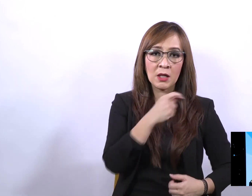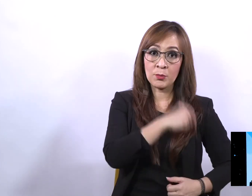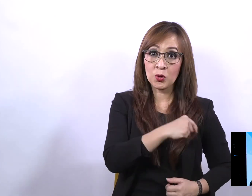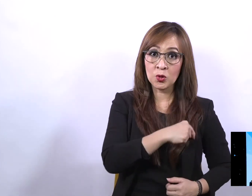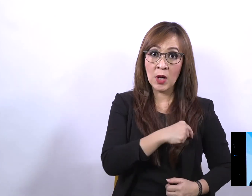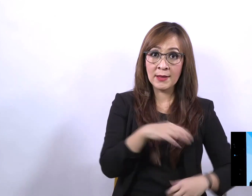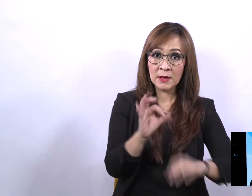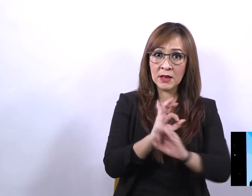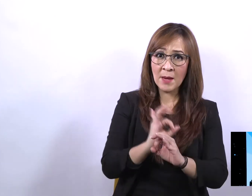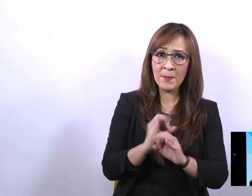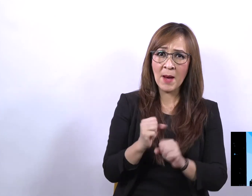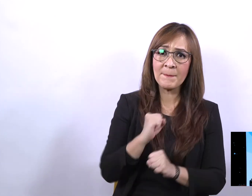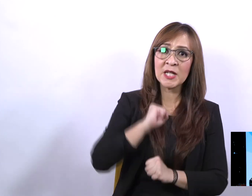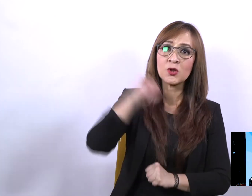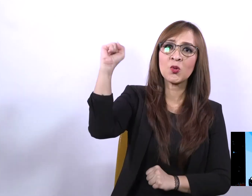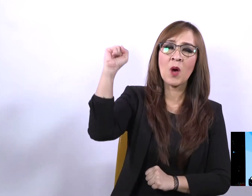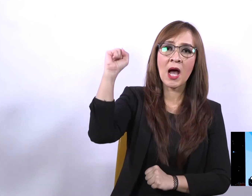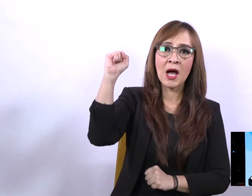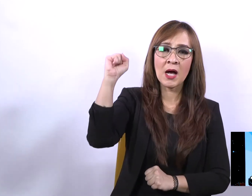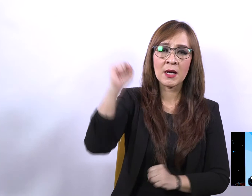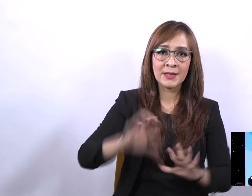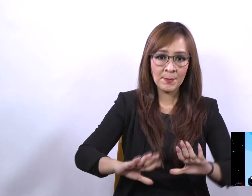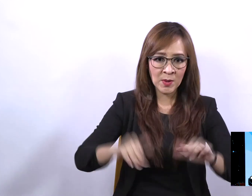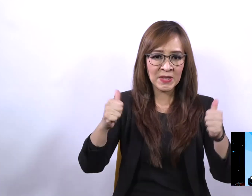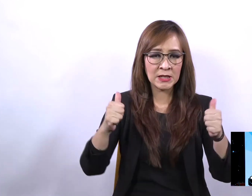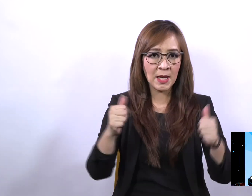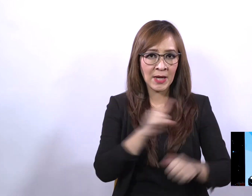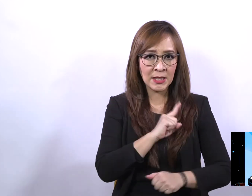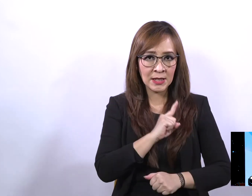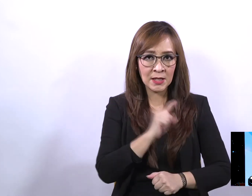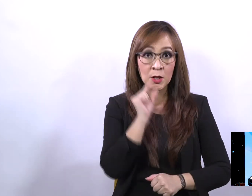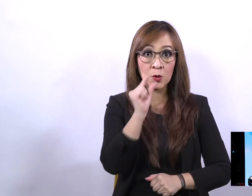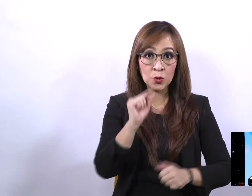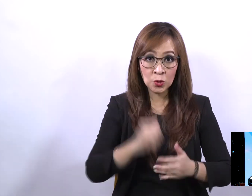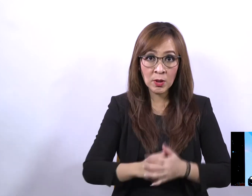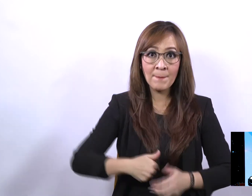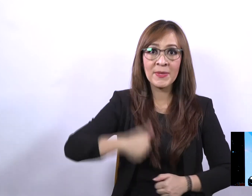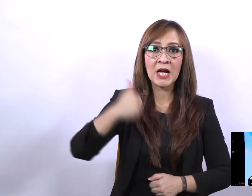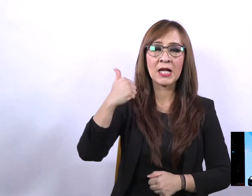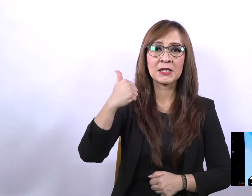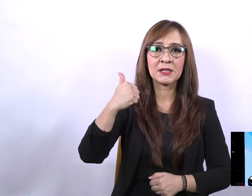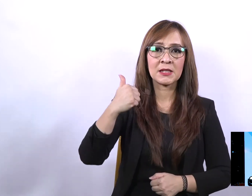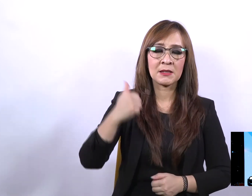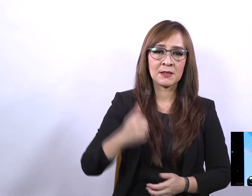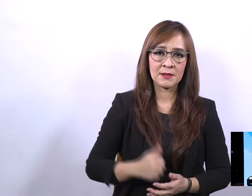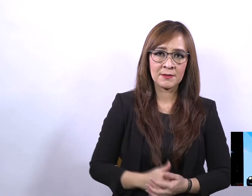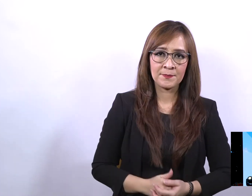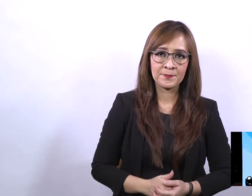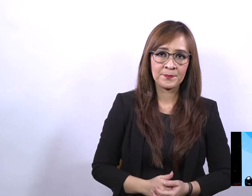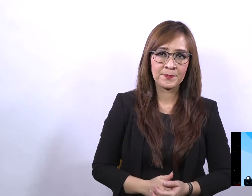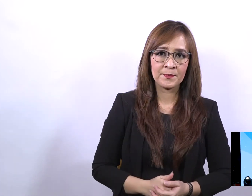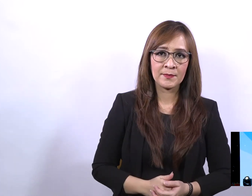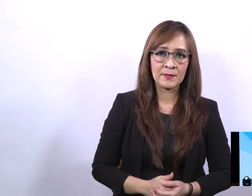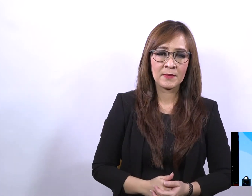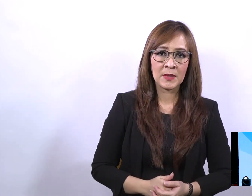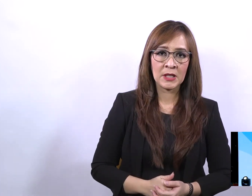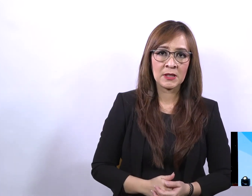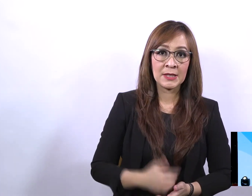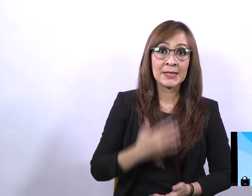Hai tanpa kita berjuang dan mempersiapkan diri untuk berhasil di media Sengaja saya bisa lambat-lambat ini